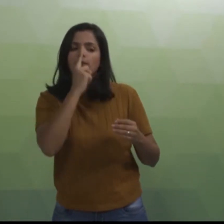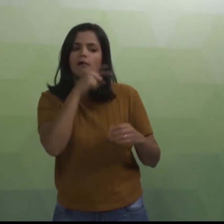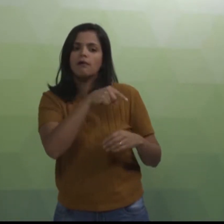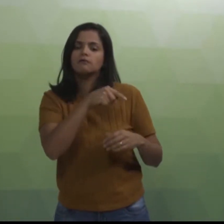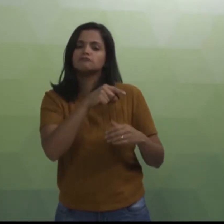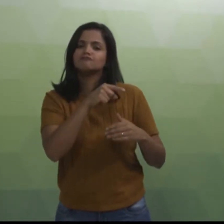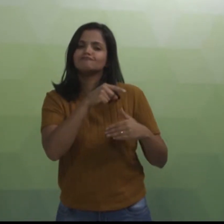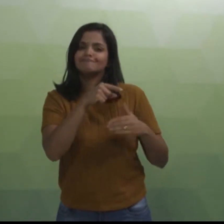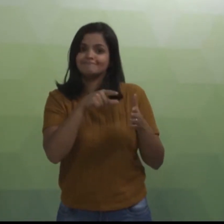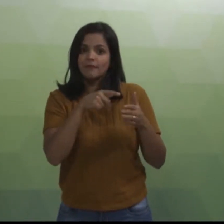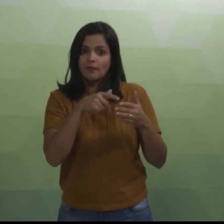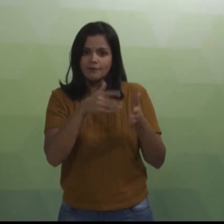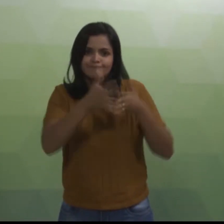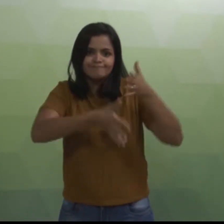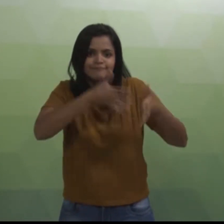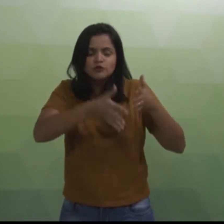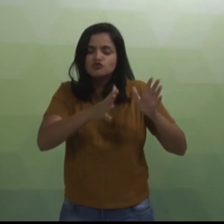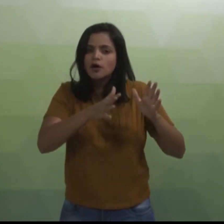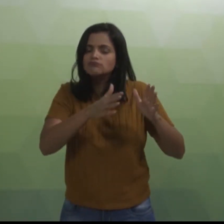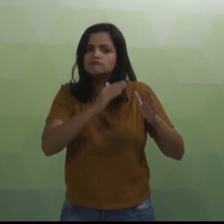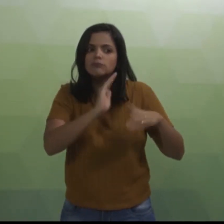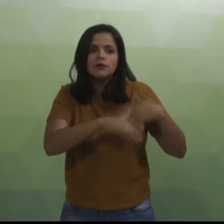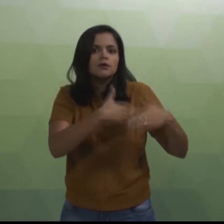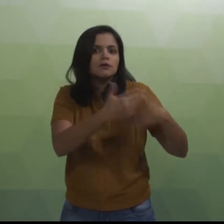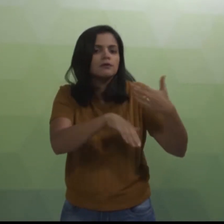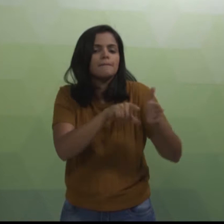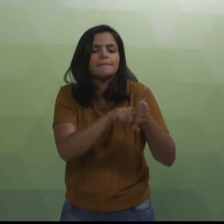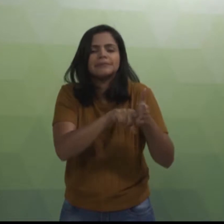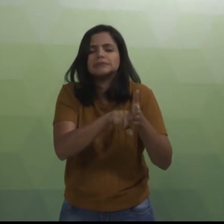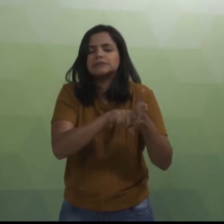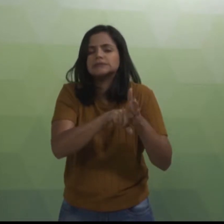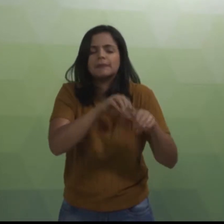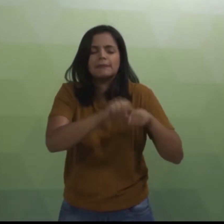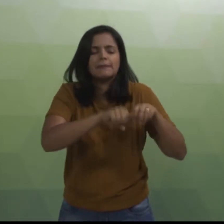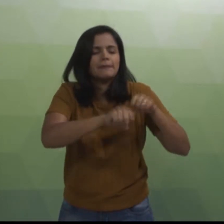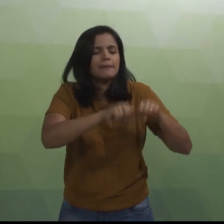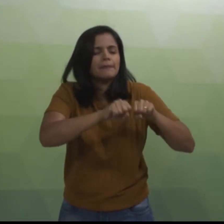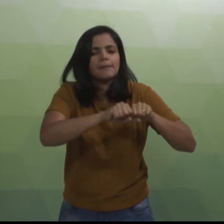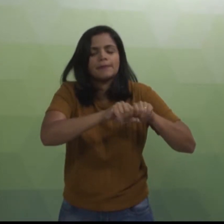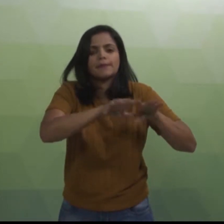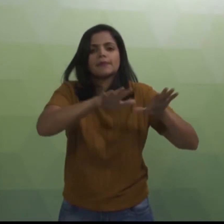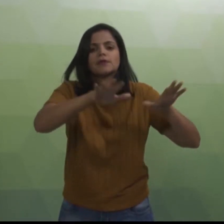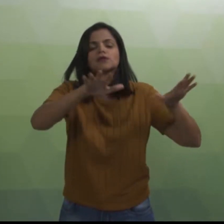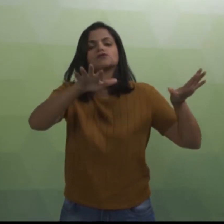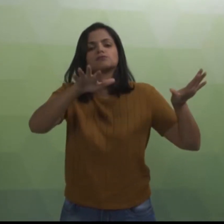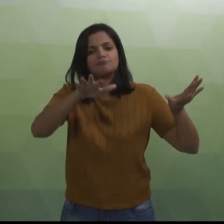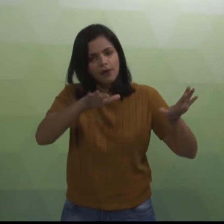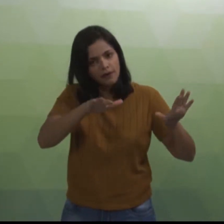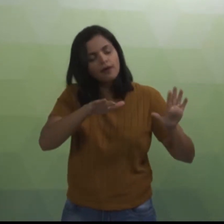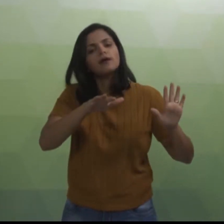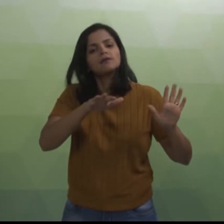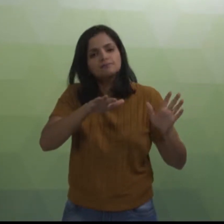língua. Então, com isso, a língua de sinais começou a se desenvolver e disseminar por meio de